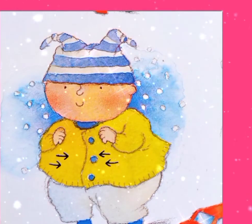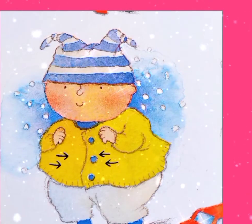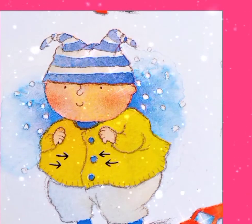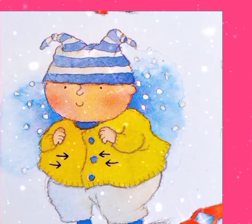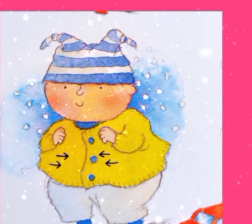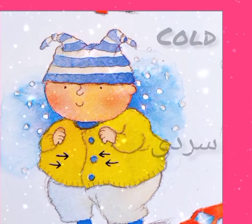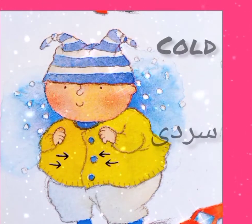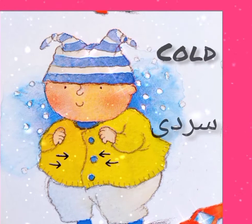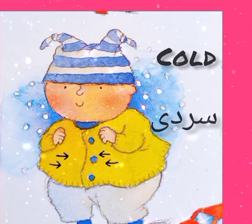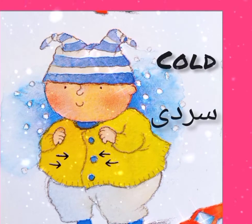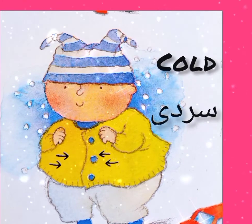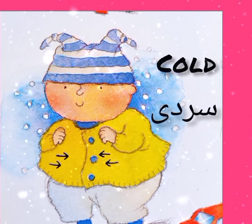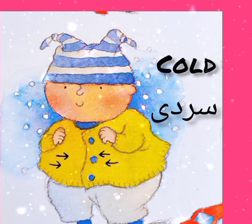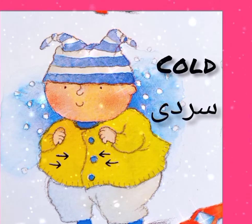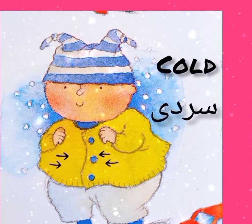कोल्ड,